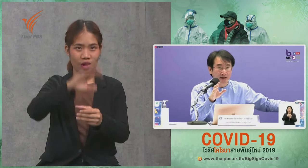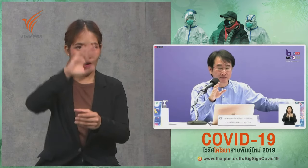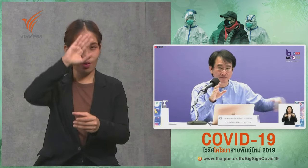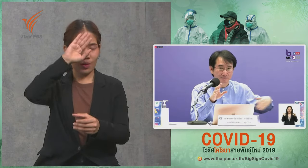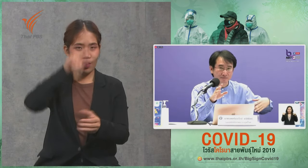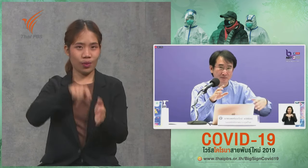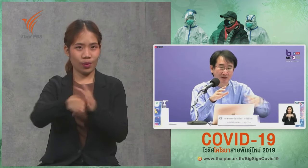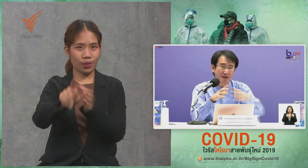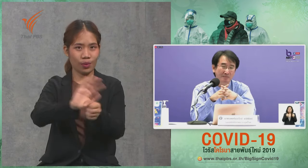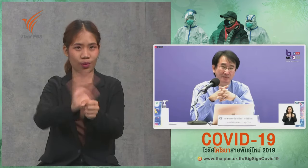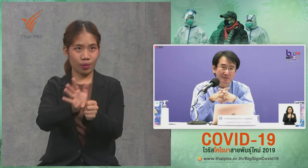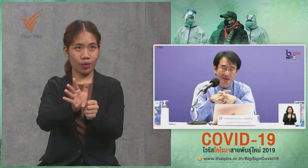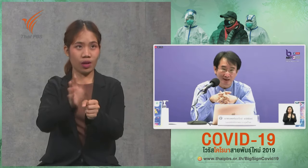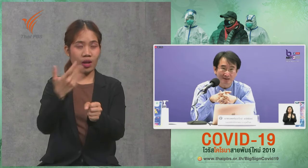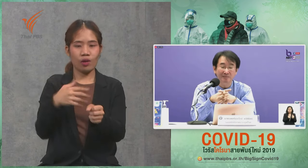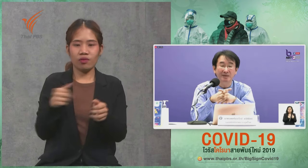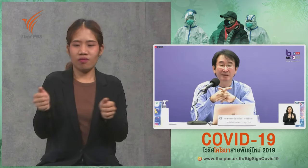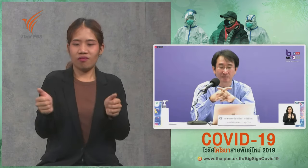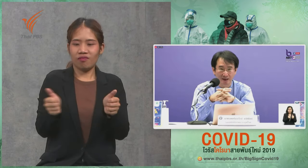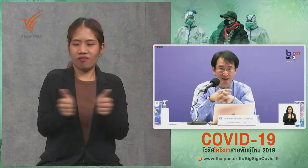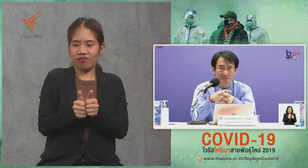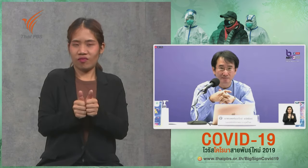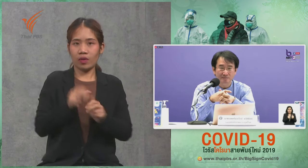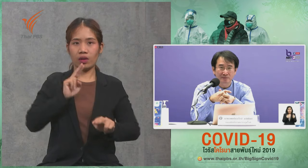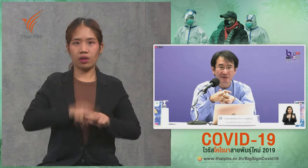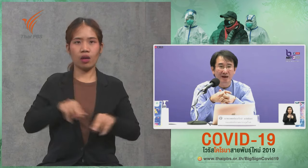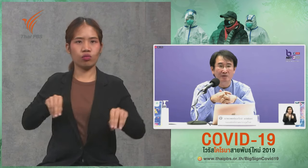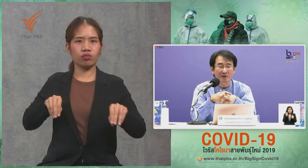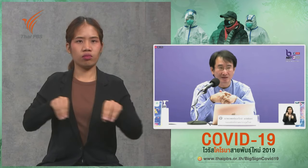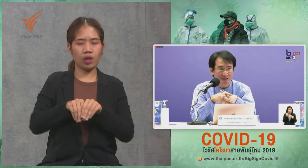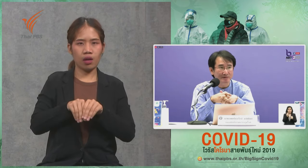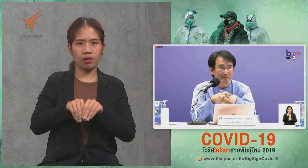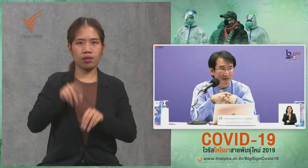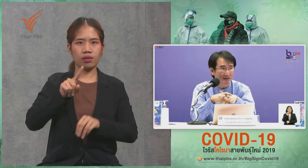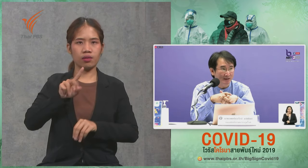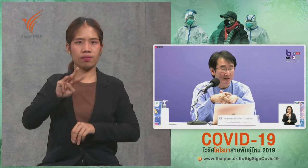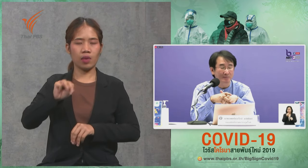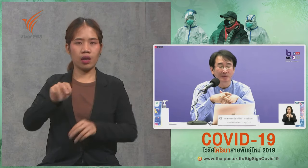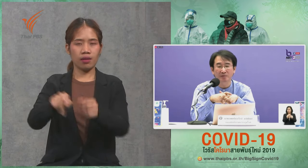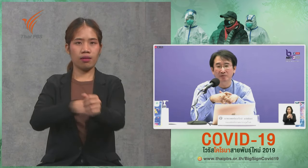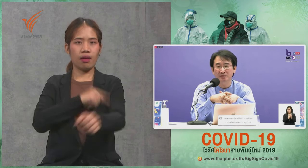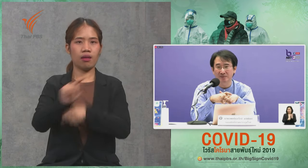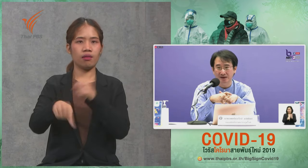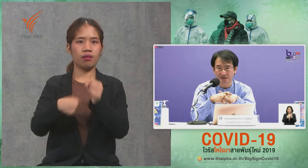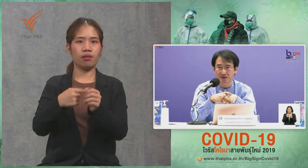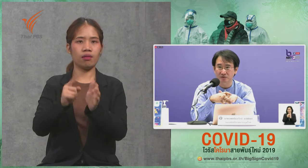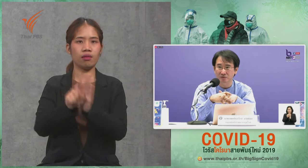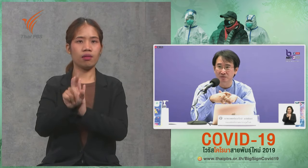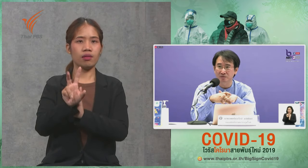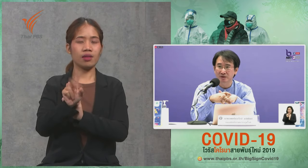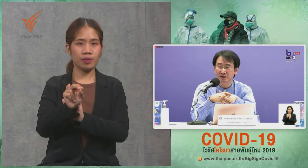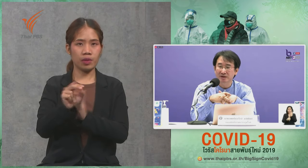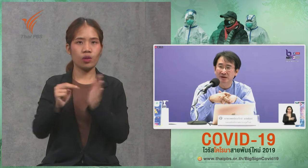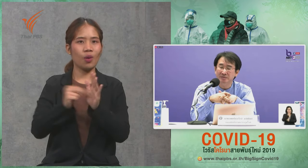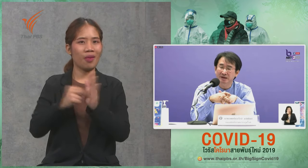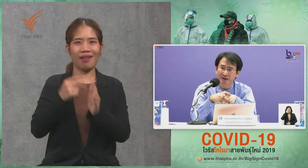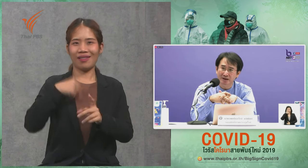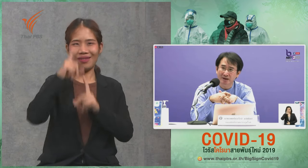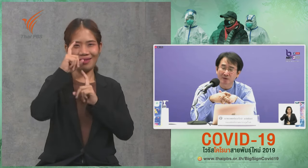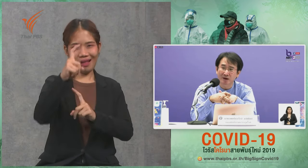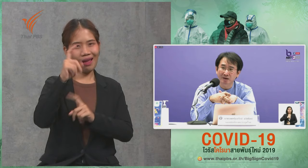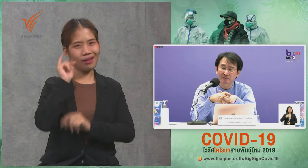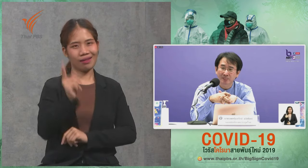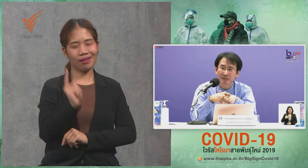ใกล้ชิดกันนะครับในรัศมี1เมตรนานกว่า30นาทีถึงเป็นผู้สัมผัสเสี่ยงสูงนะครับ